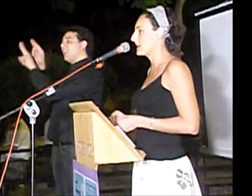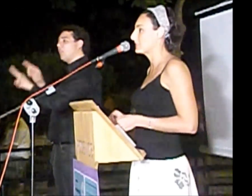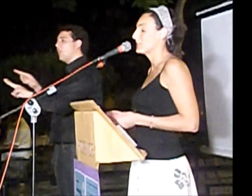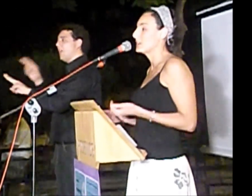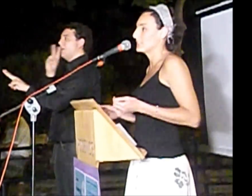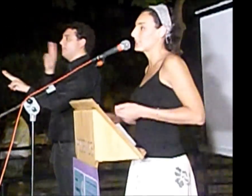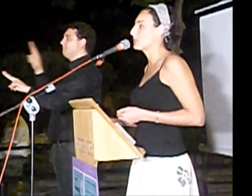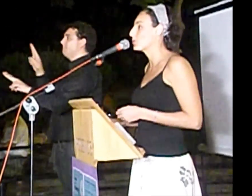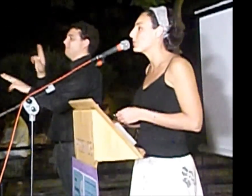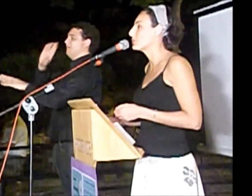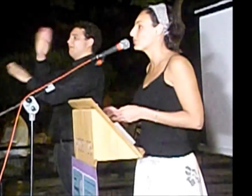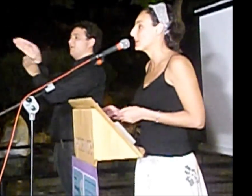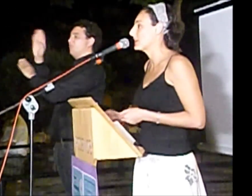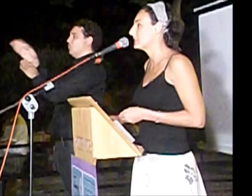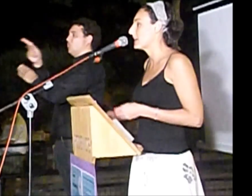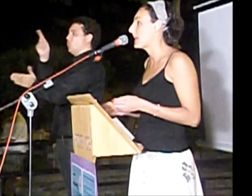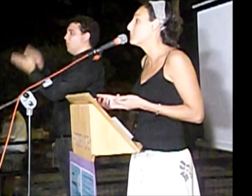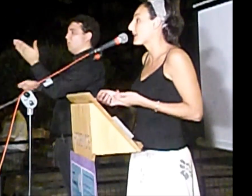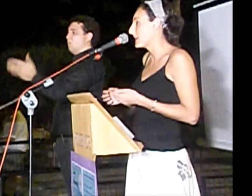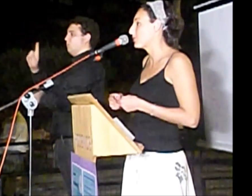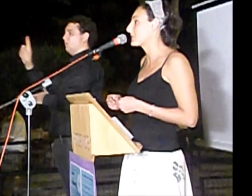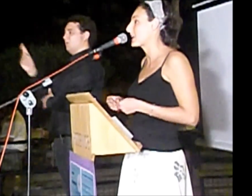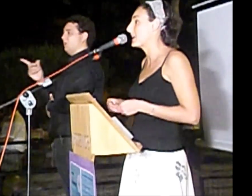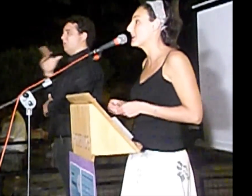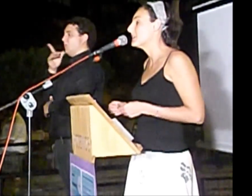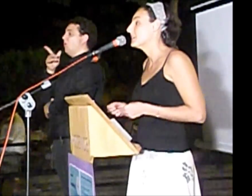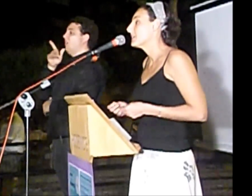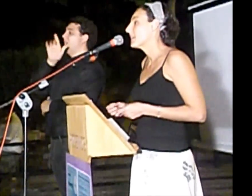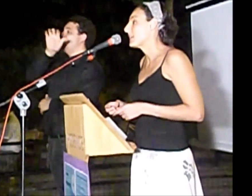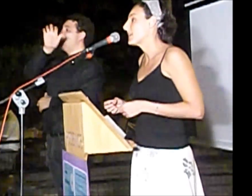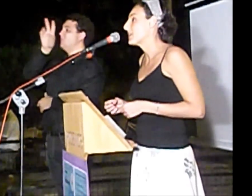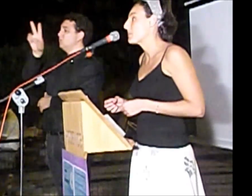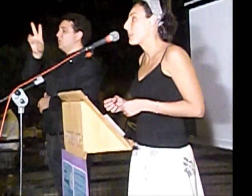sancionar mientras Estados Unidos sea el perrito de Israel.